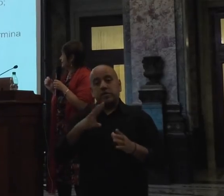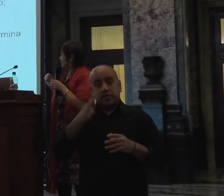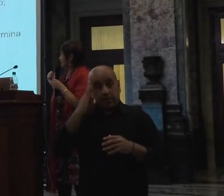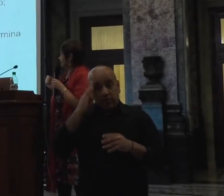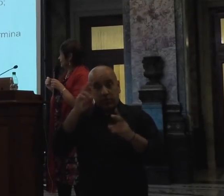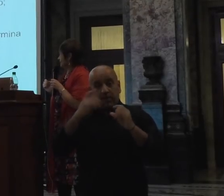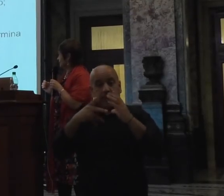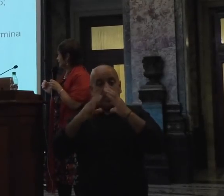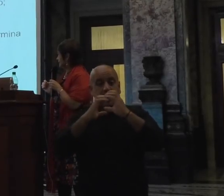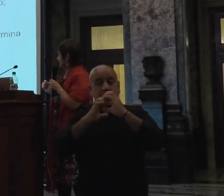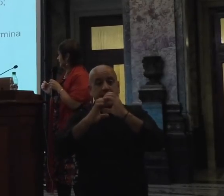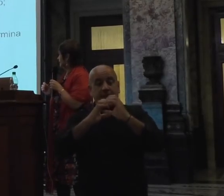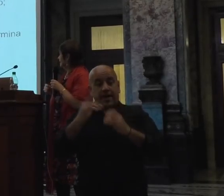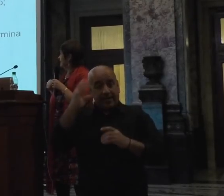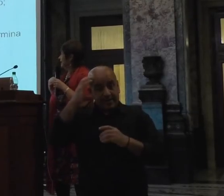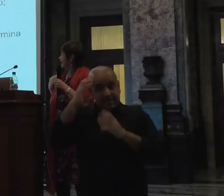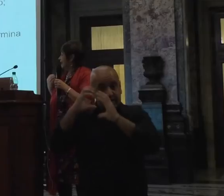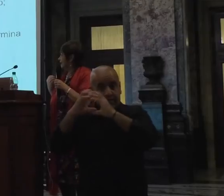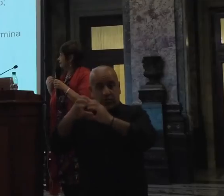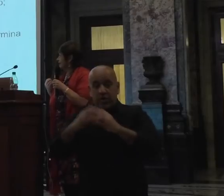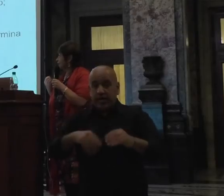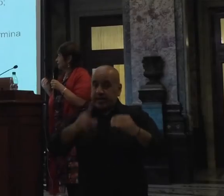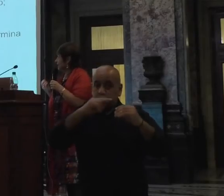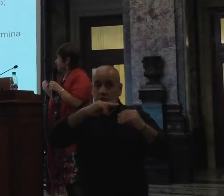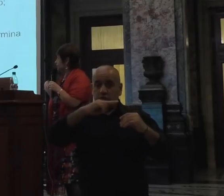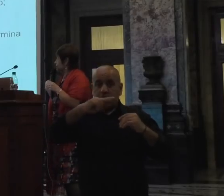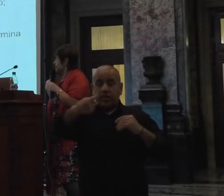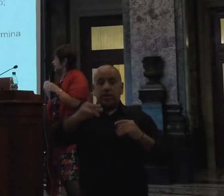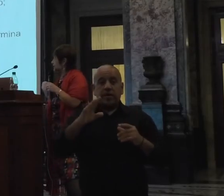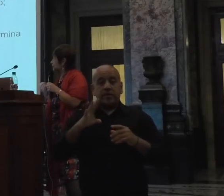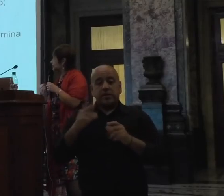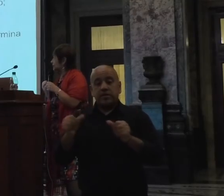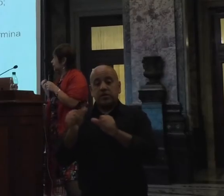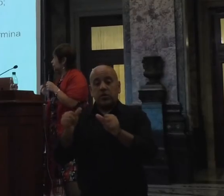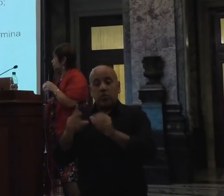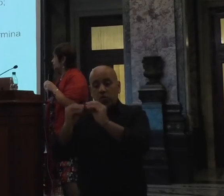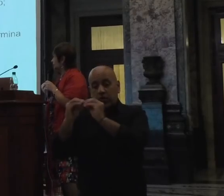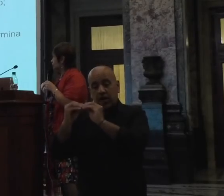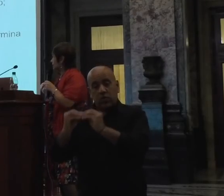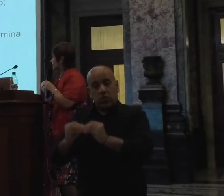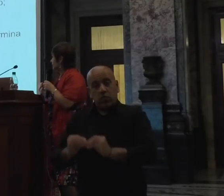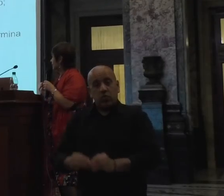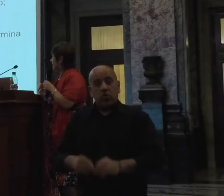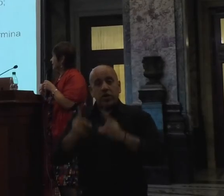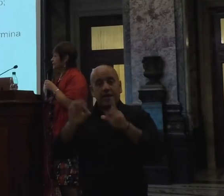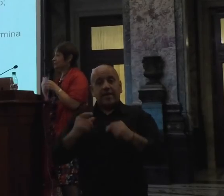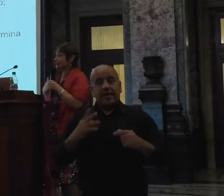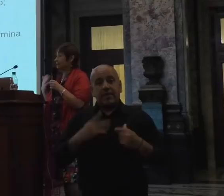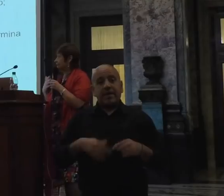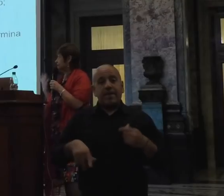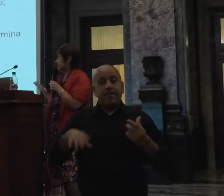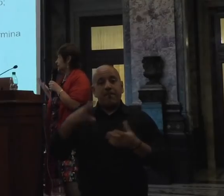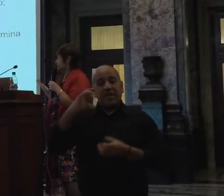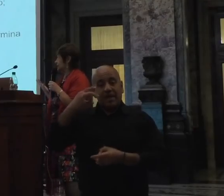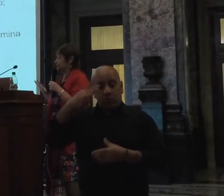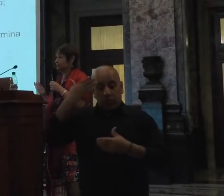la energía cerebral total es constante, se han hecho cálculos que demuestran que el costo metabólico neuronal depende